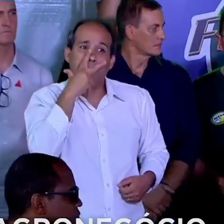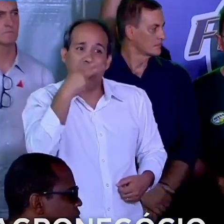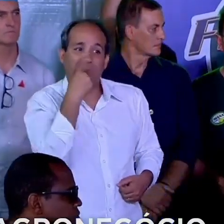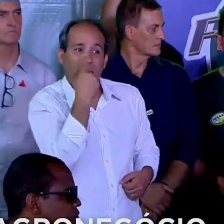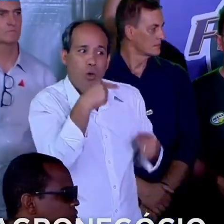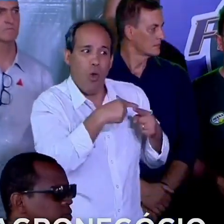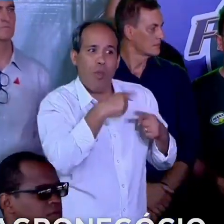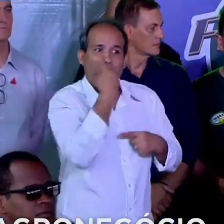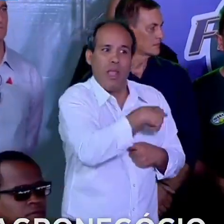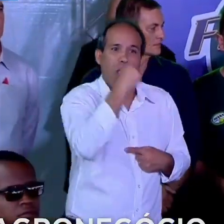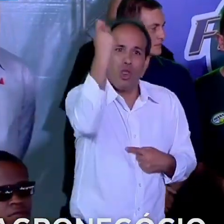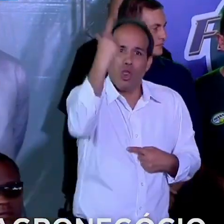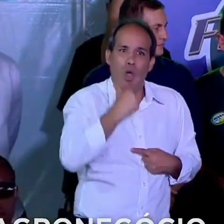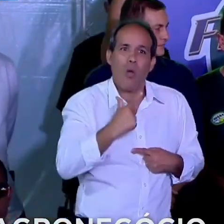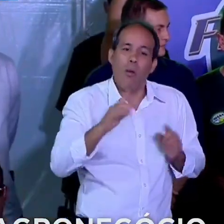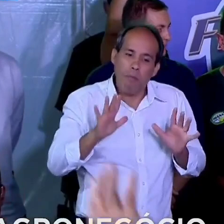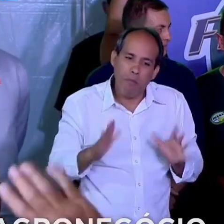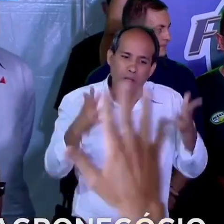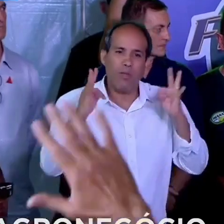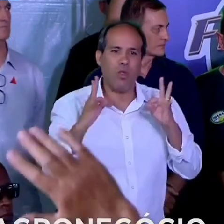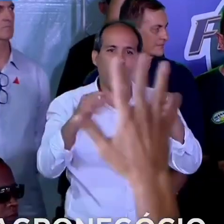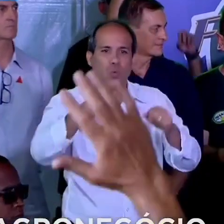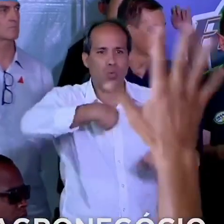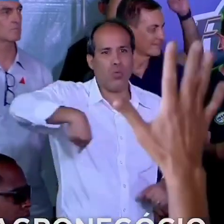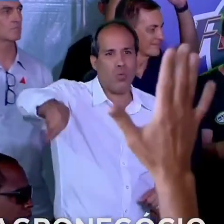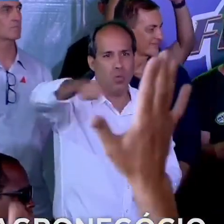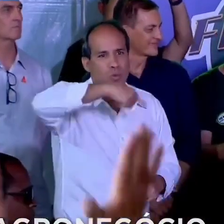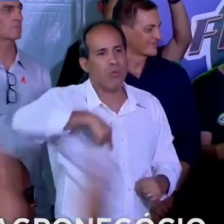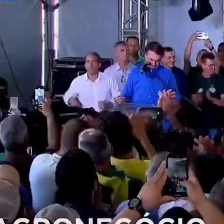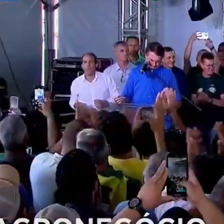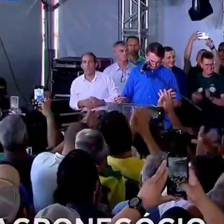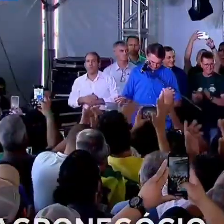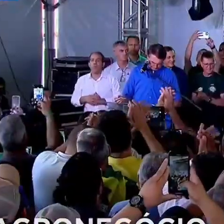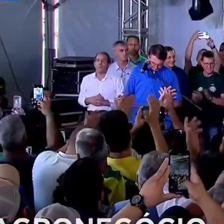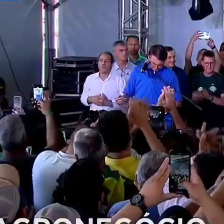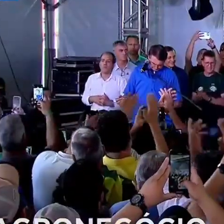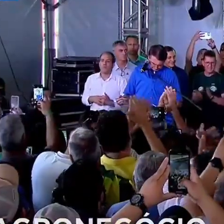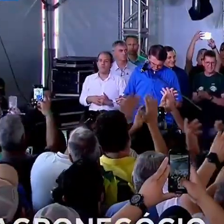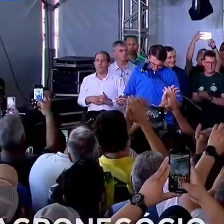seu destino para o bem de todos nós.